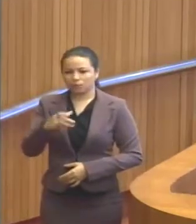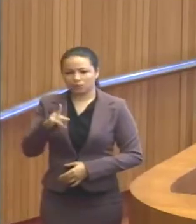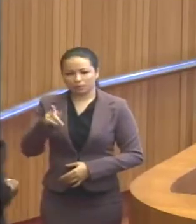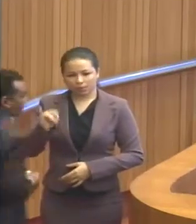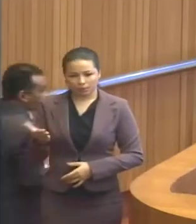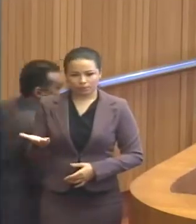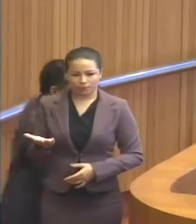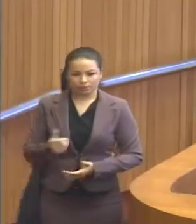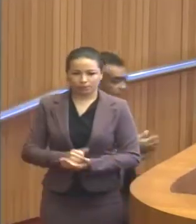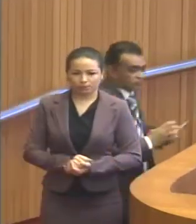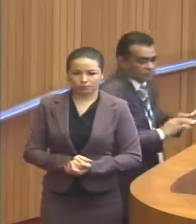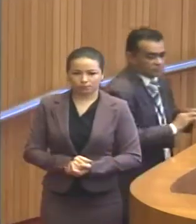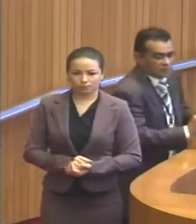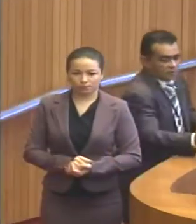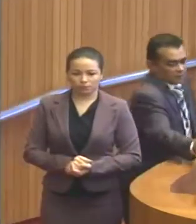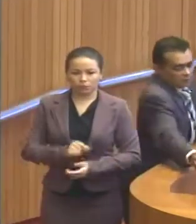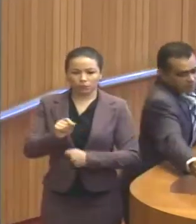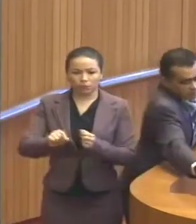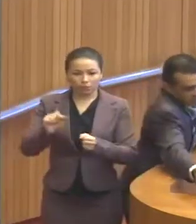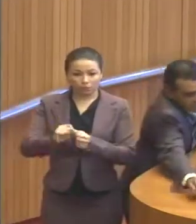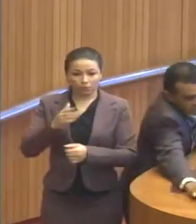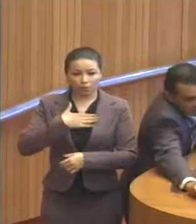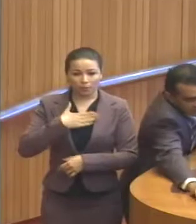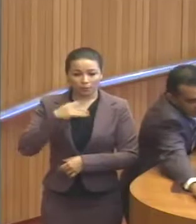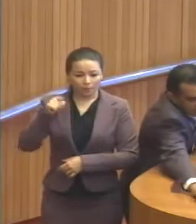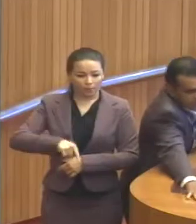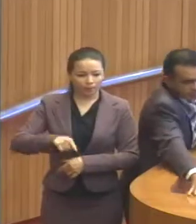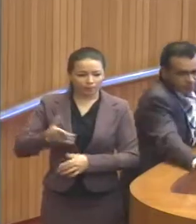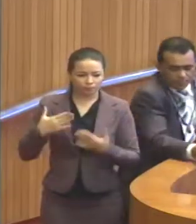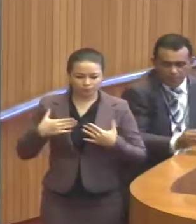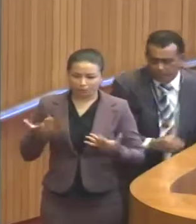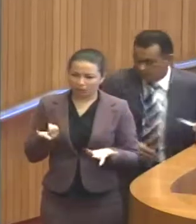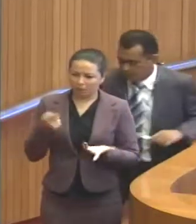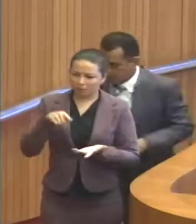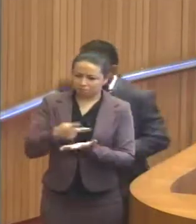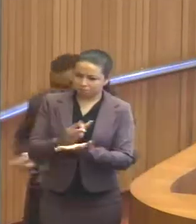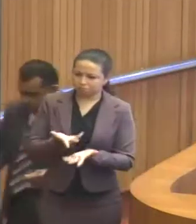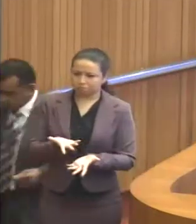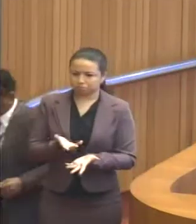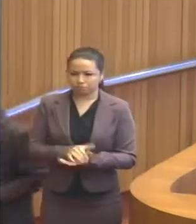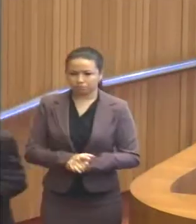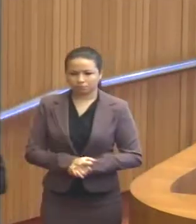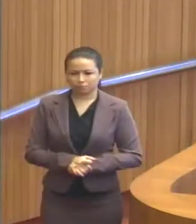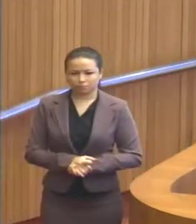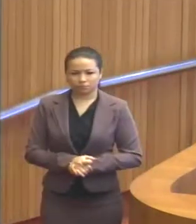CPI. O que fizeram comigo foi muito criminoso.